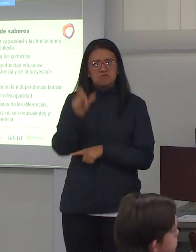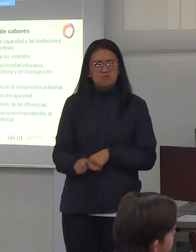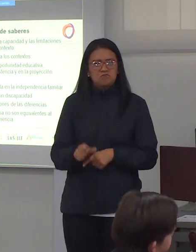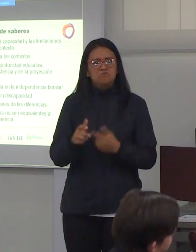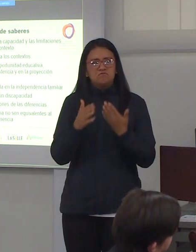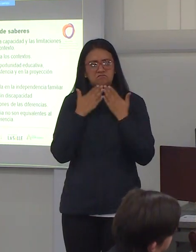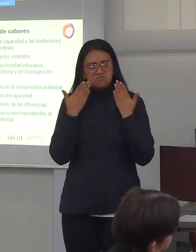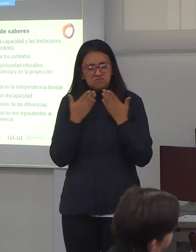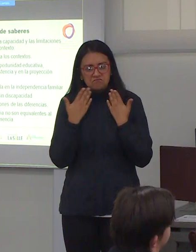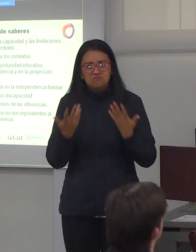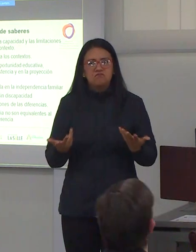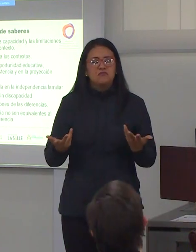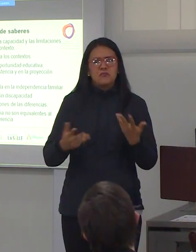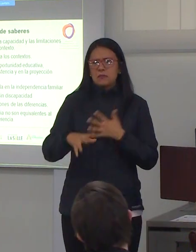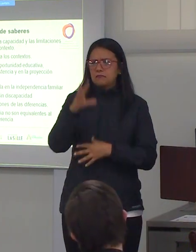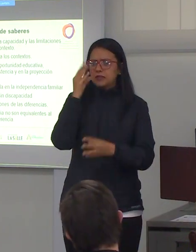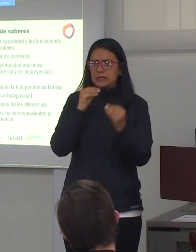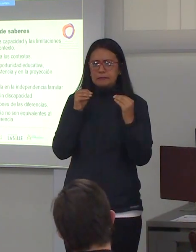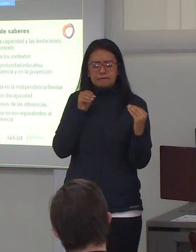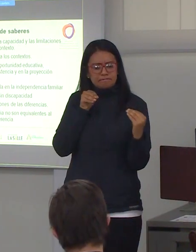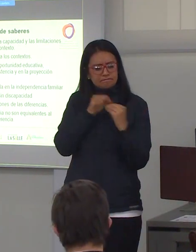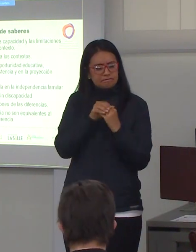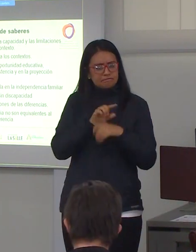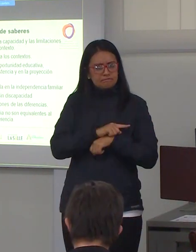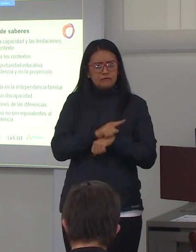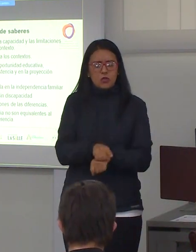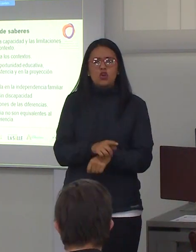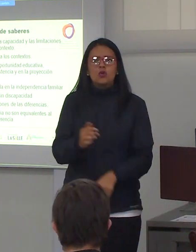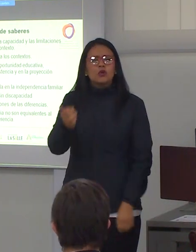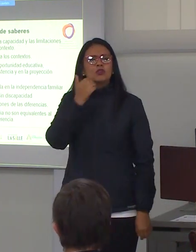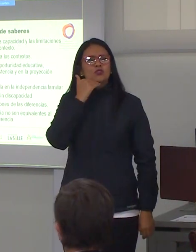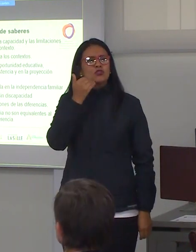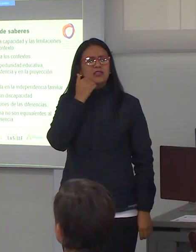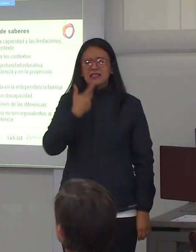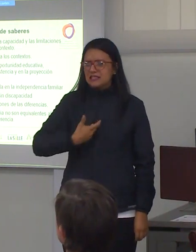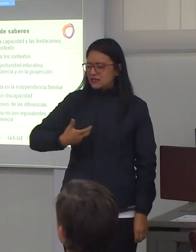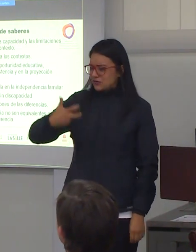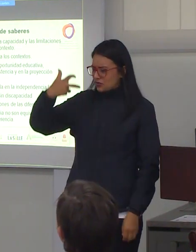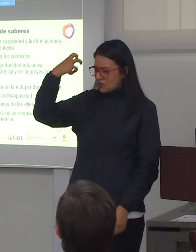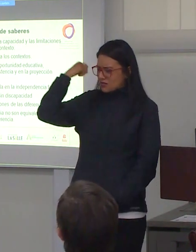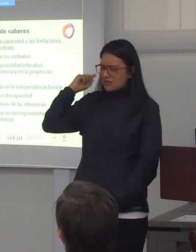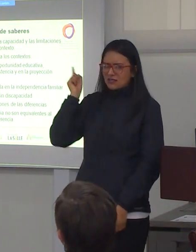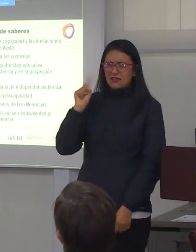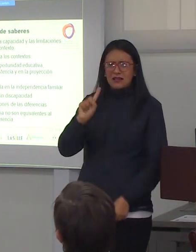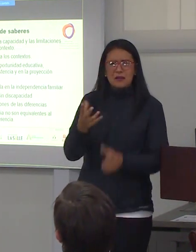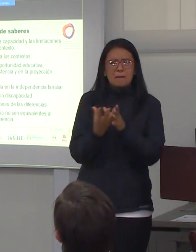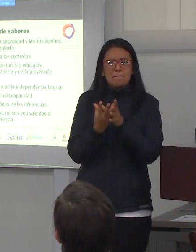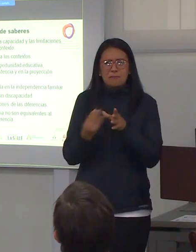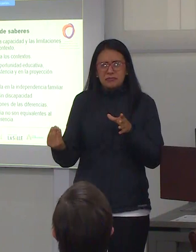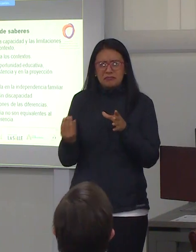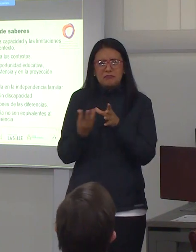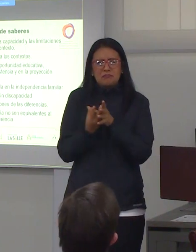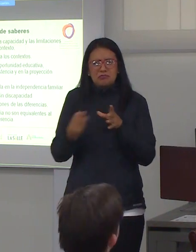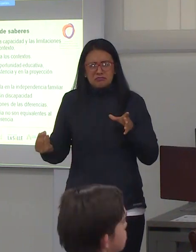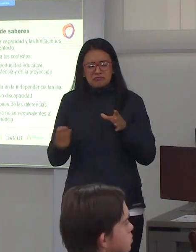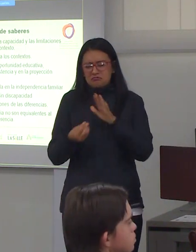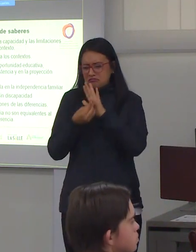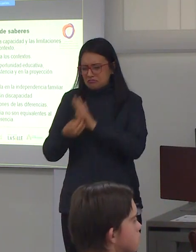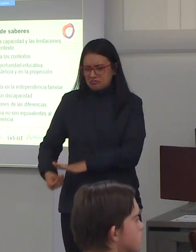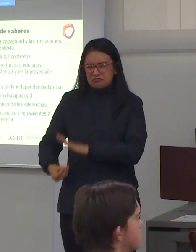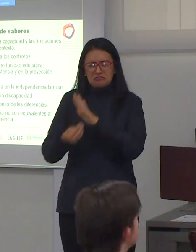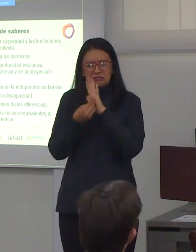tienen una capacidad de adaptación yo no sé si es historial que han tenido exclusiones y discriminaciones